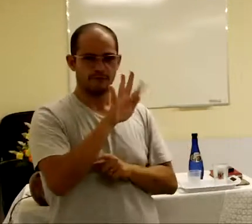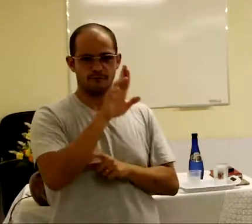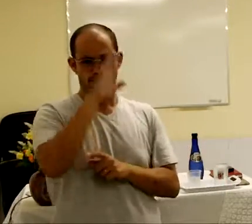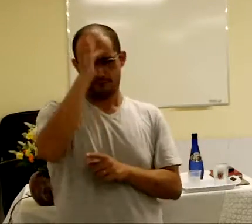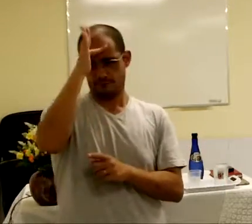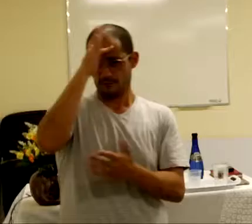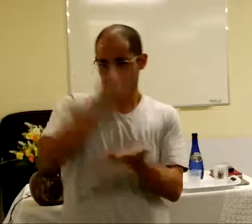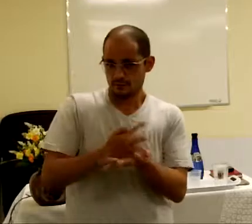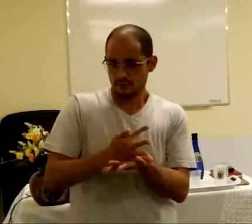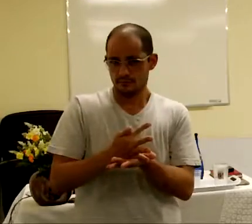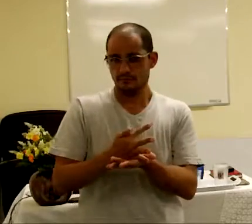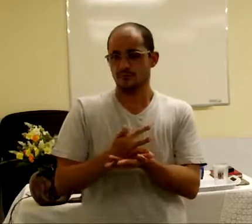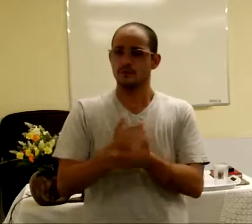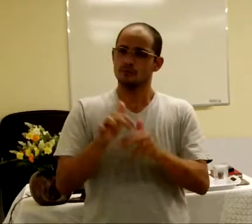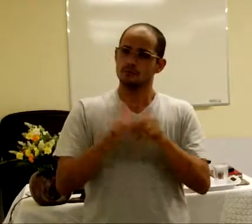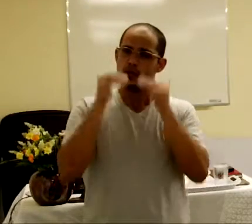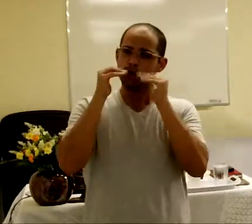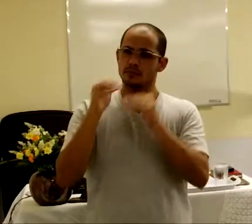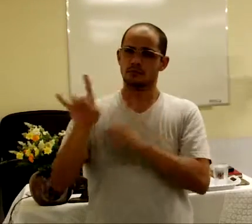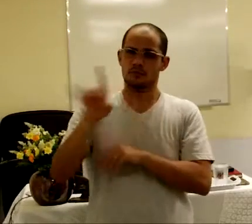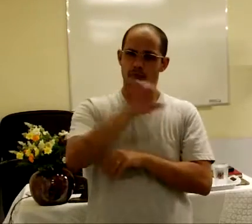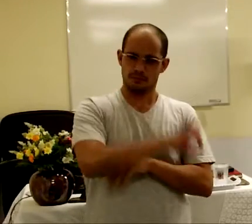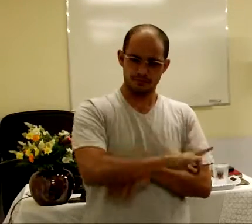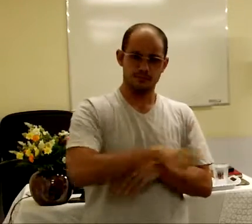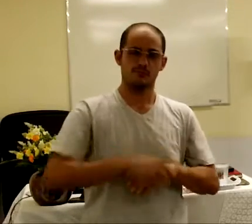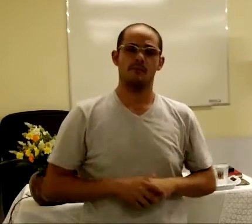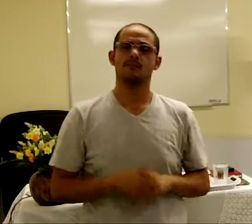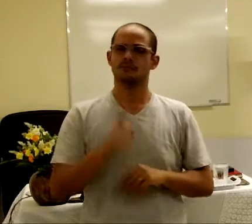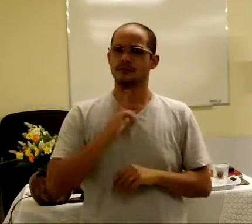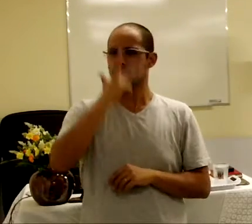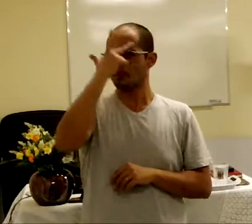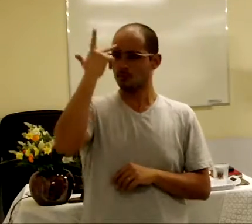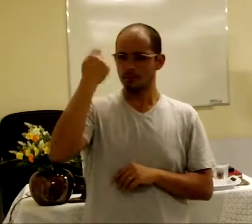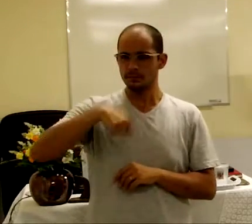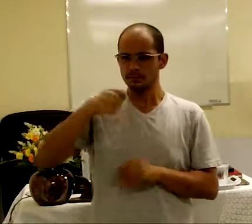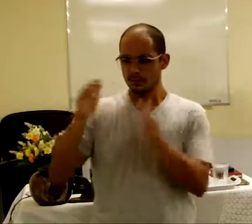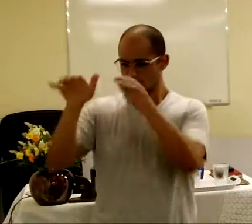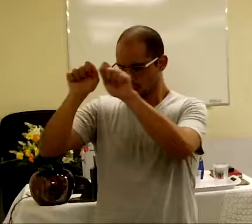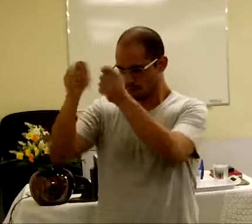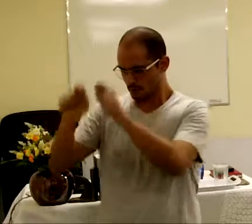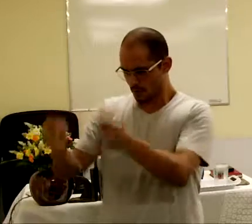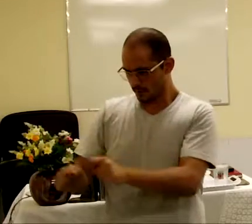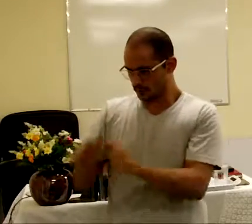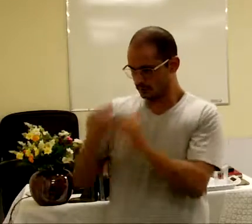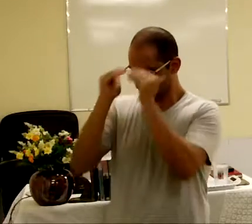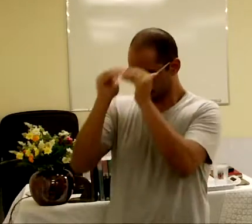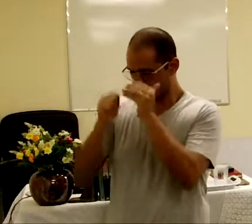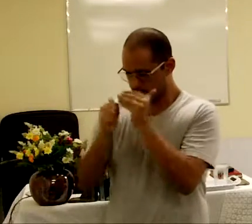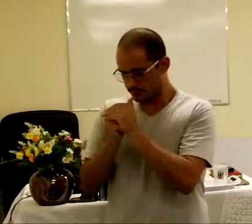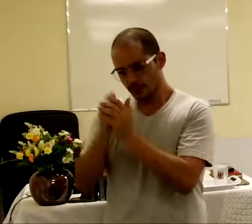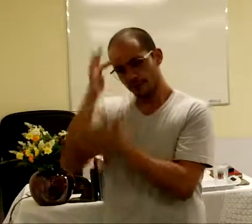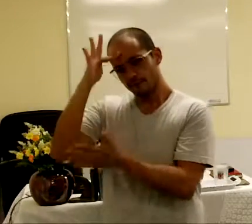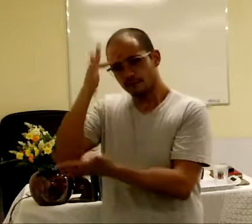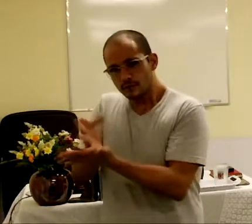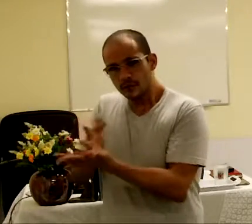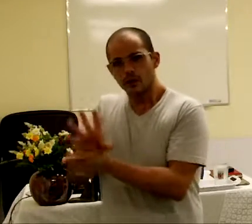outras religiões e aos outros cultos. Então, se há aqueles que precisam de uma imagem para mobilizarem a sua fé, terem uma